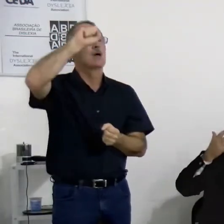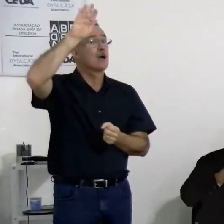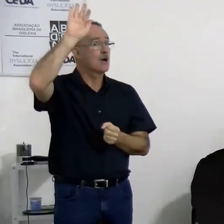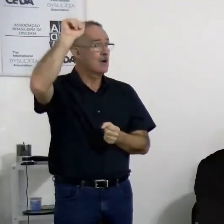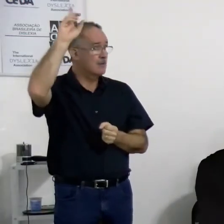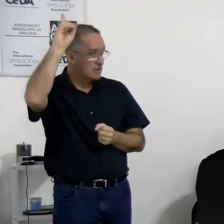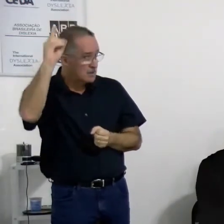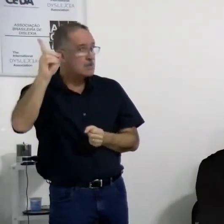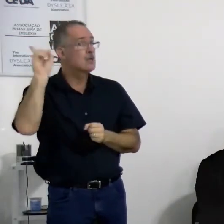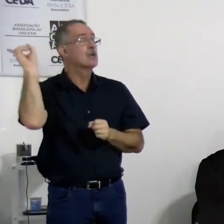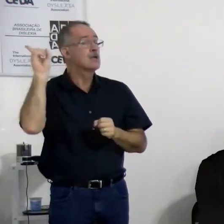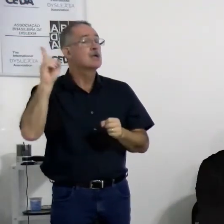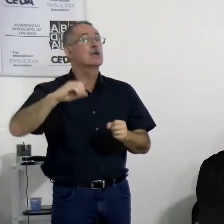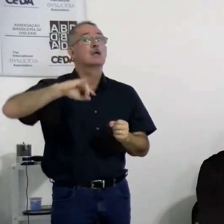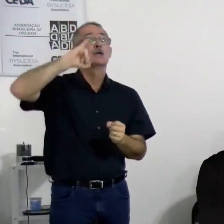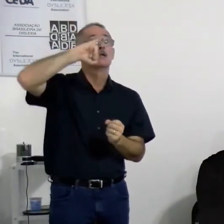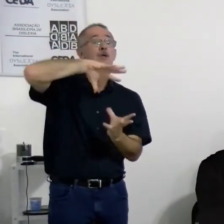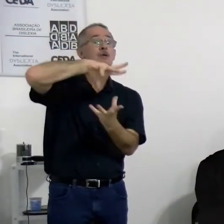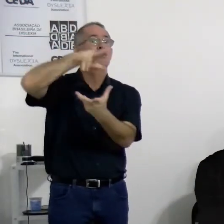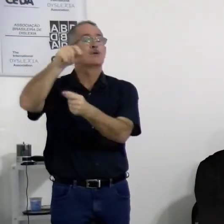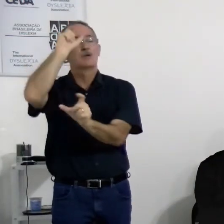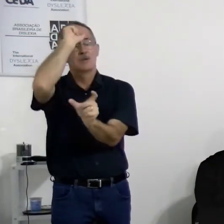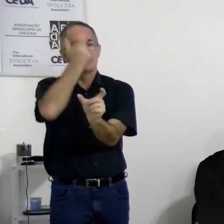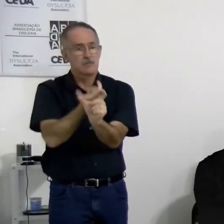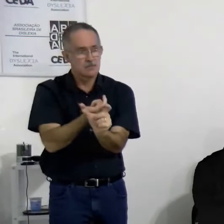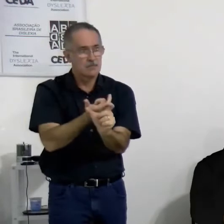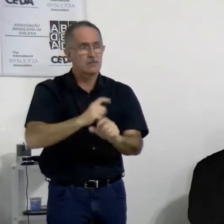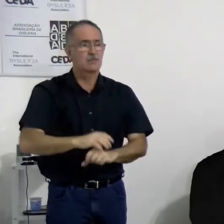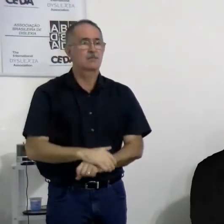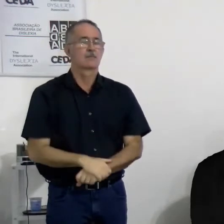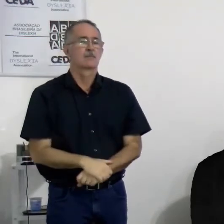sua mãe, não é? A Associação Internacional da Dislexia.